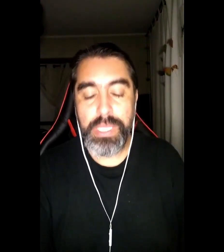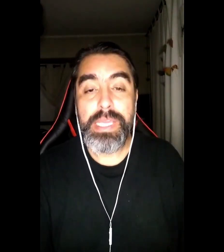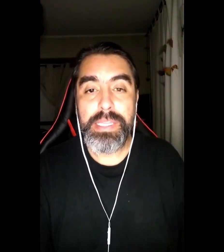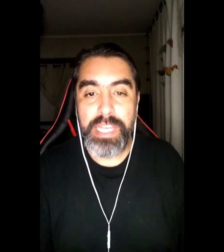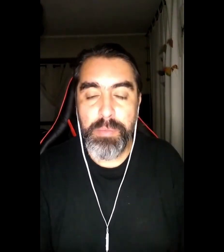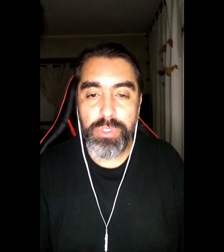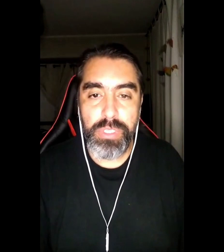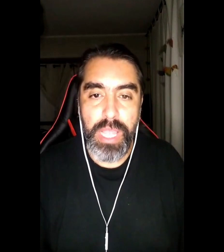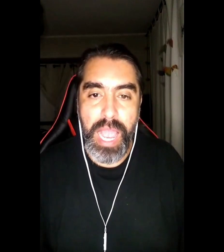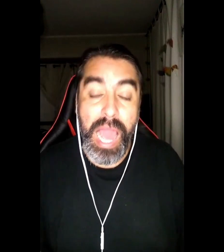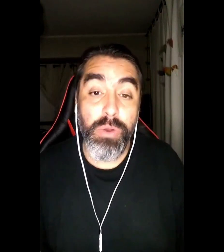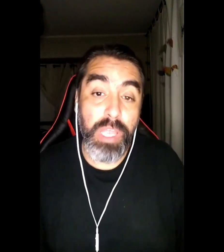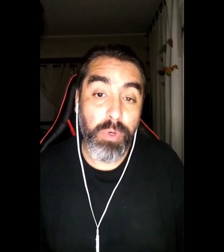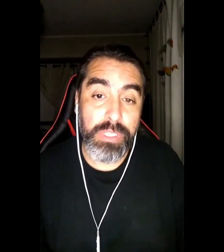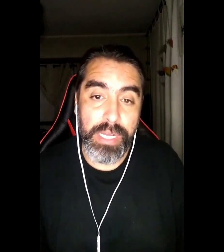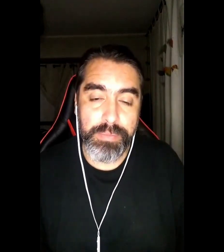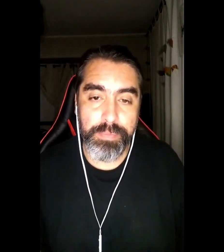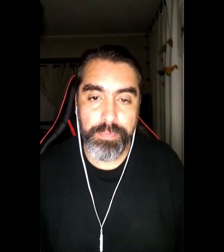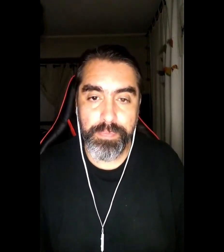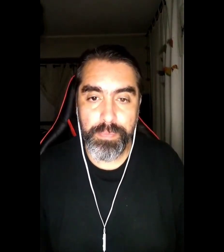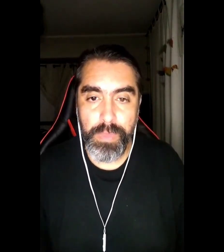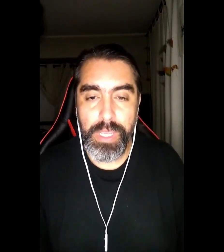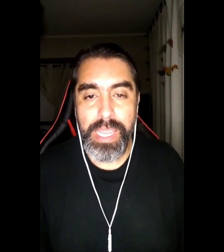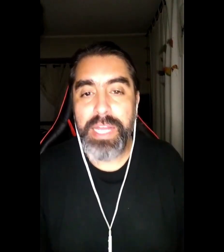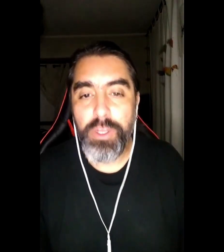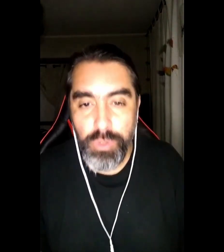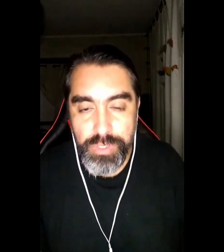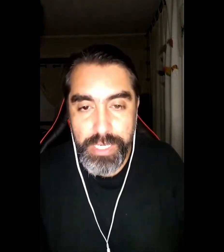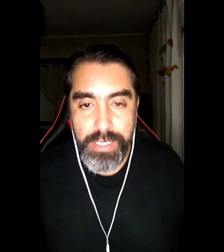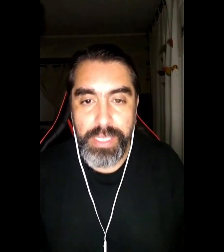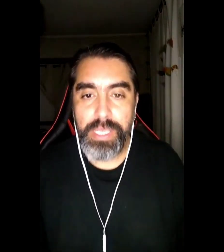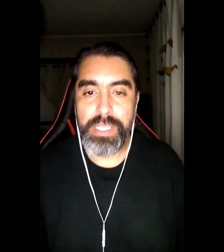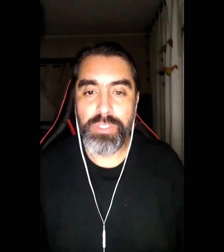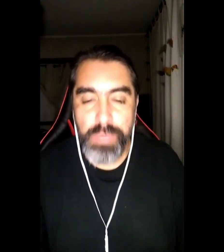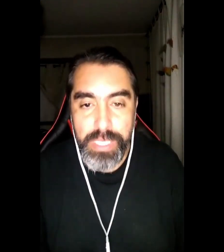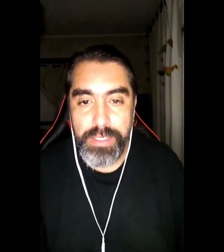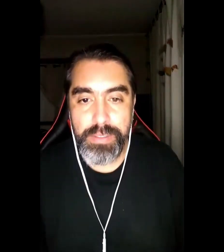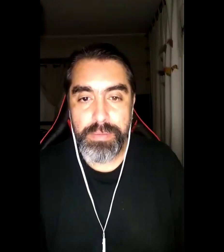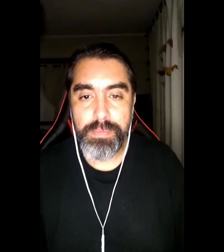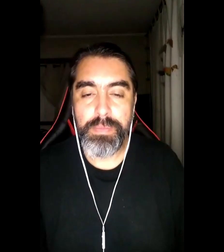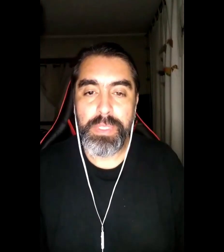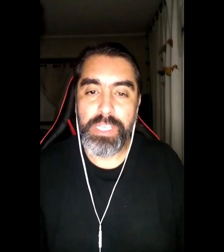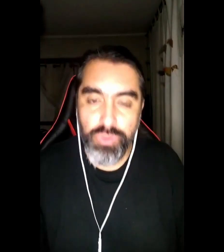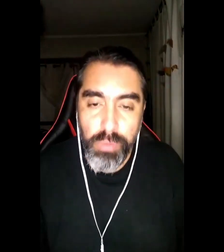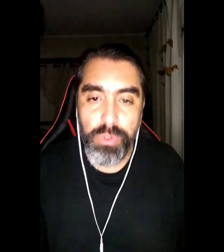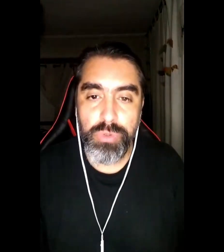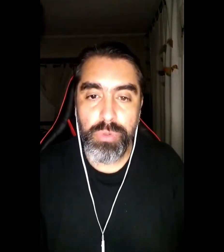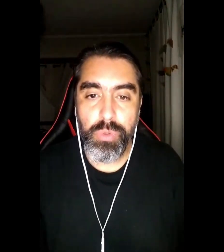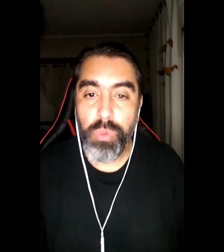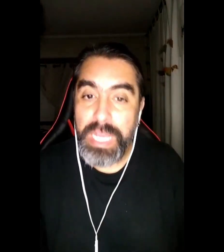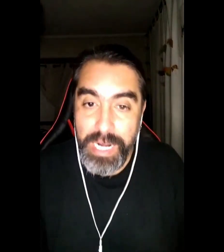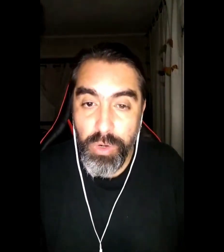todos tenemos algo que aportar. Es reconocer y asumir que